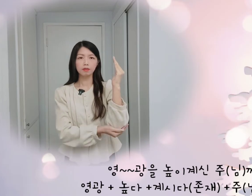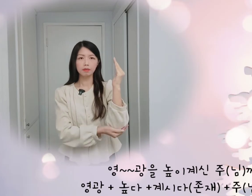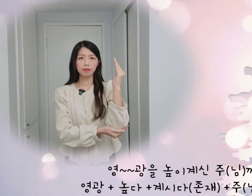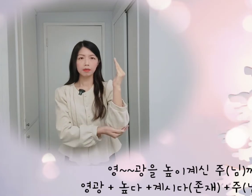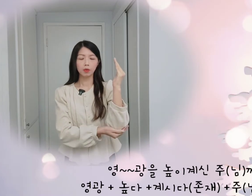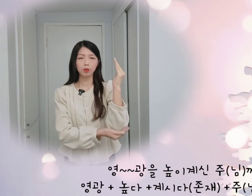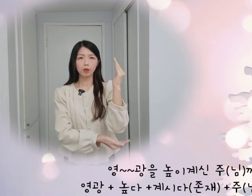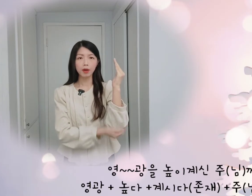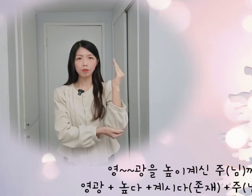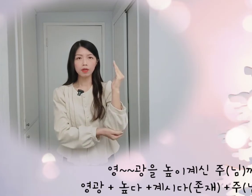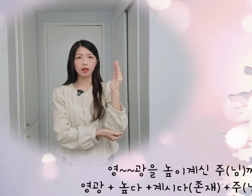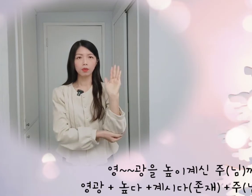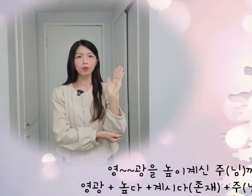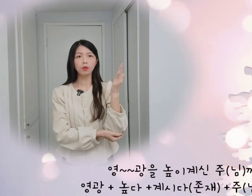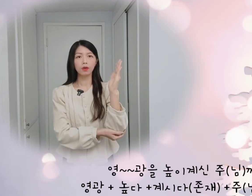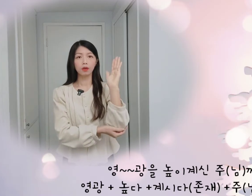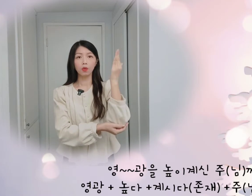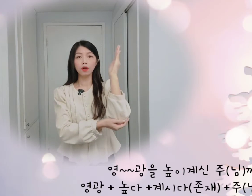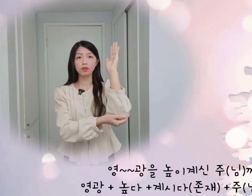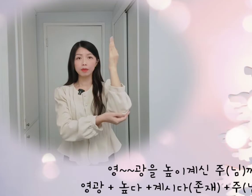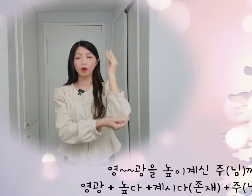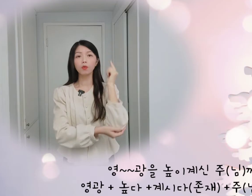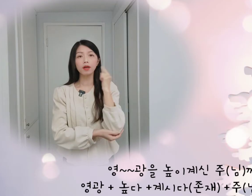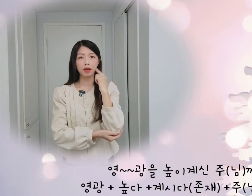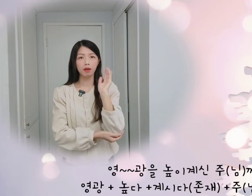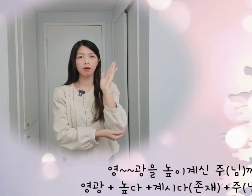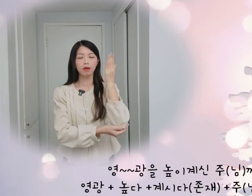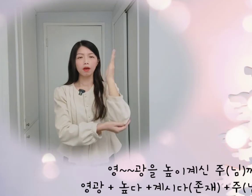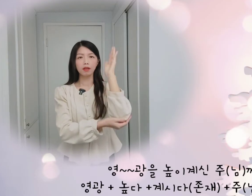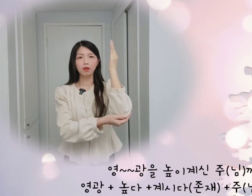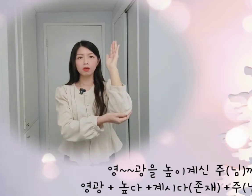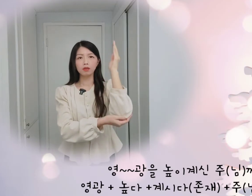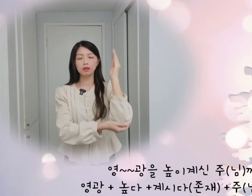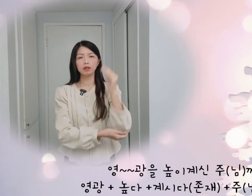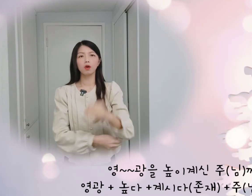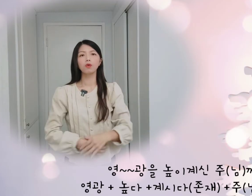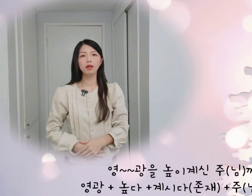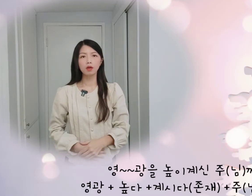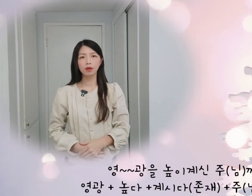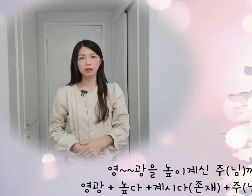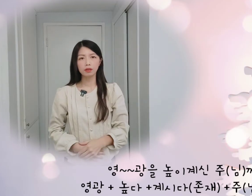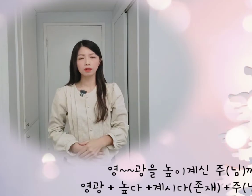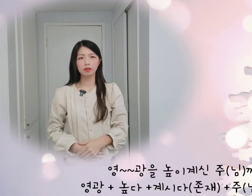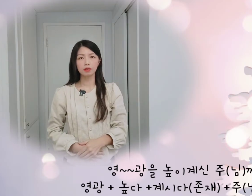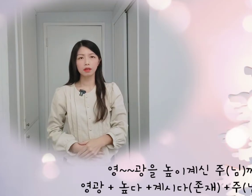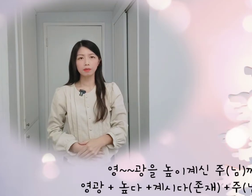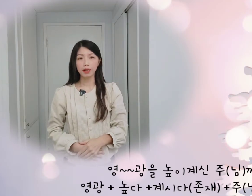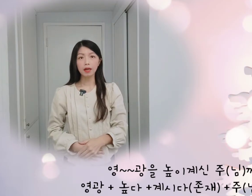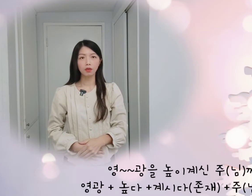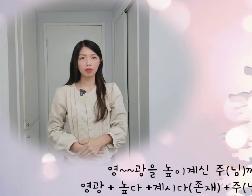손은 오른손에 팔꿈치를 잡고 이렇게 올려주시면 영광이에요. 근데 여기서는 영광이라고 하는